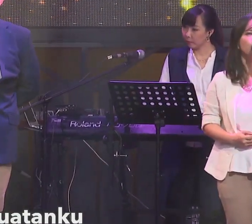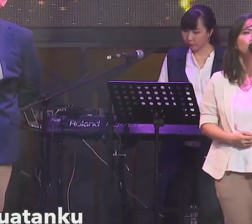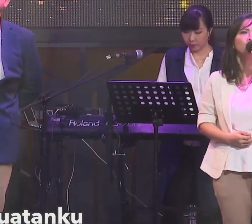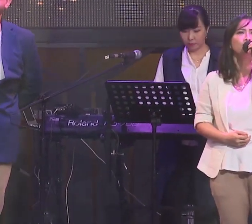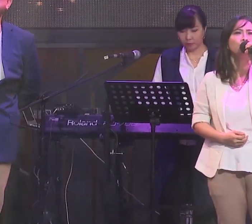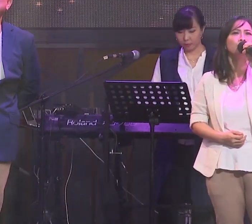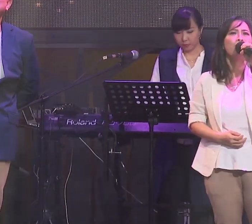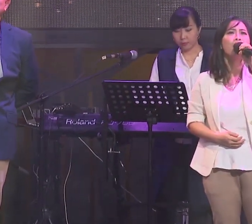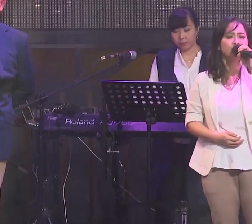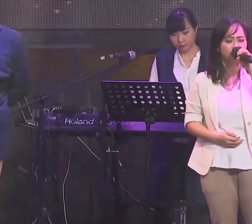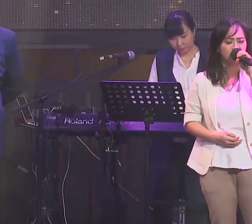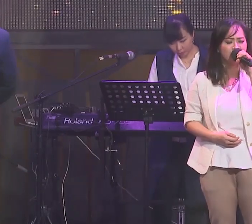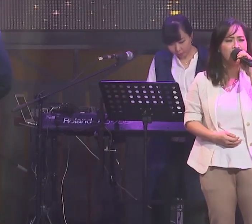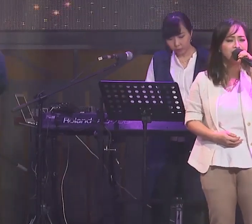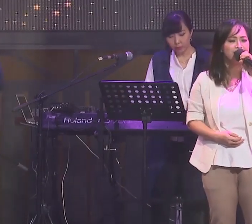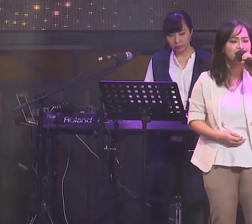kekuatanku,